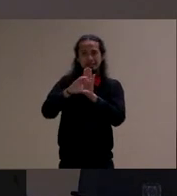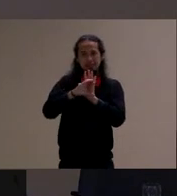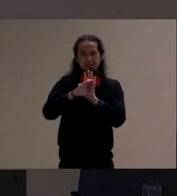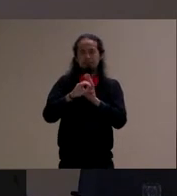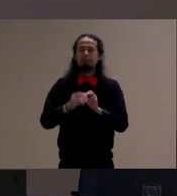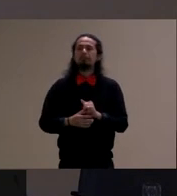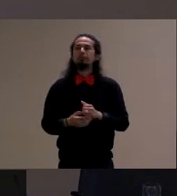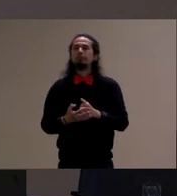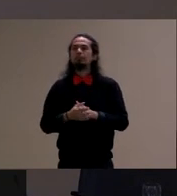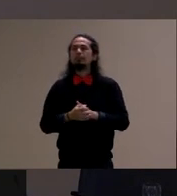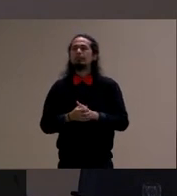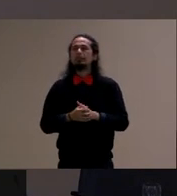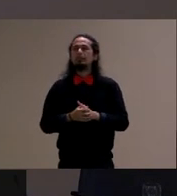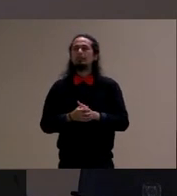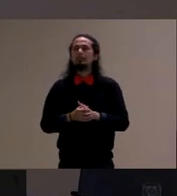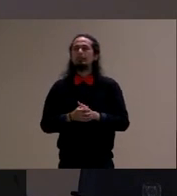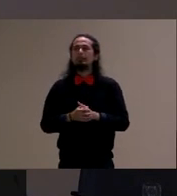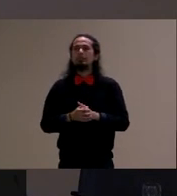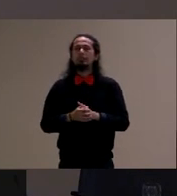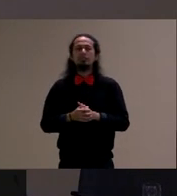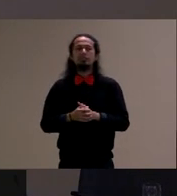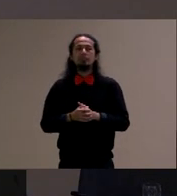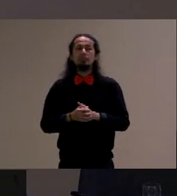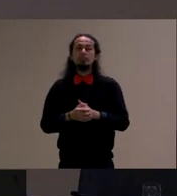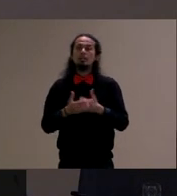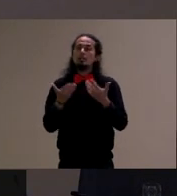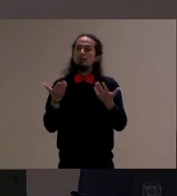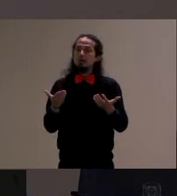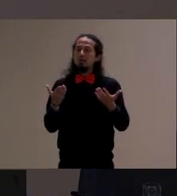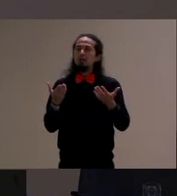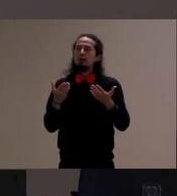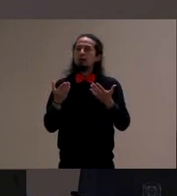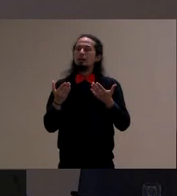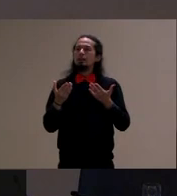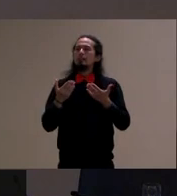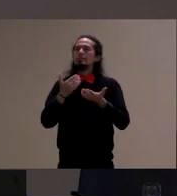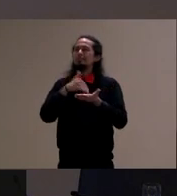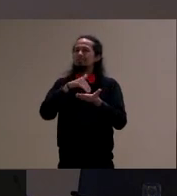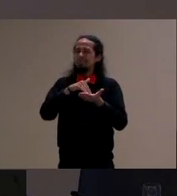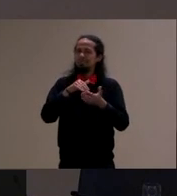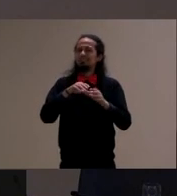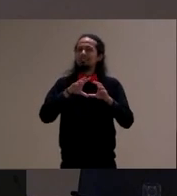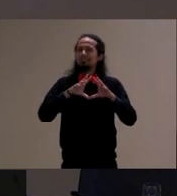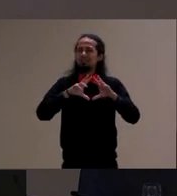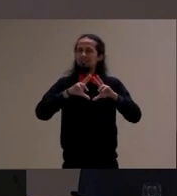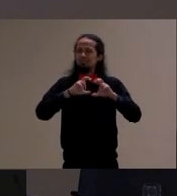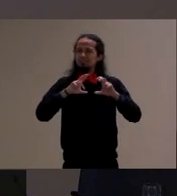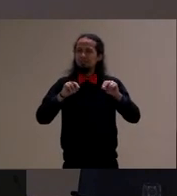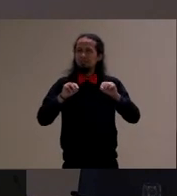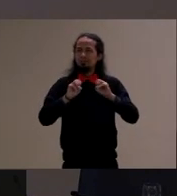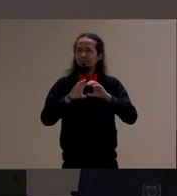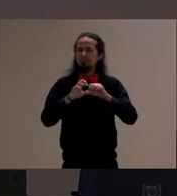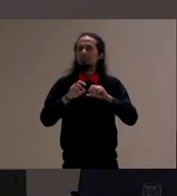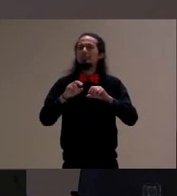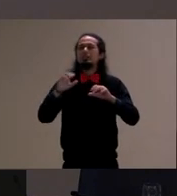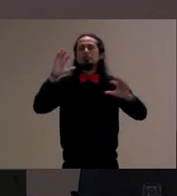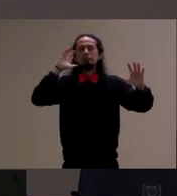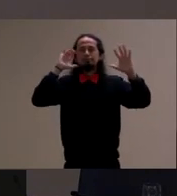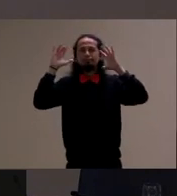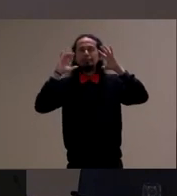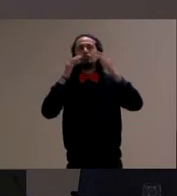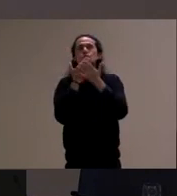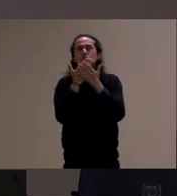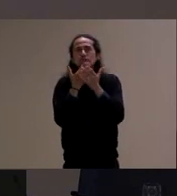a rede então novamente enfrenta outro desafio agora então Rei reescrever aprofundar adensar